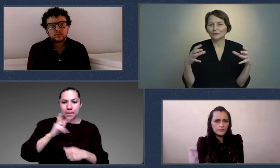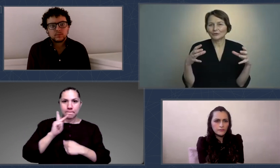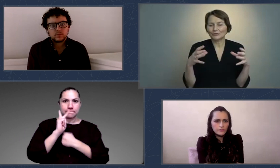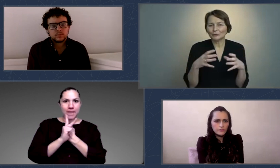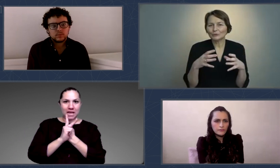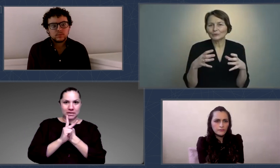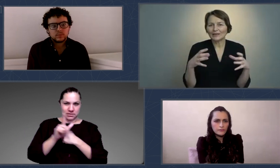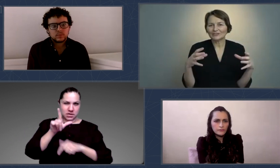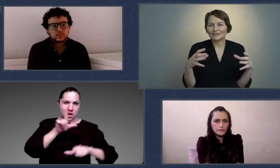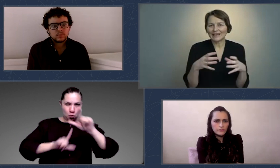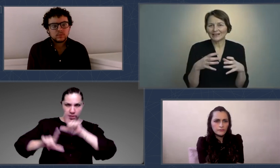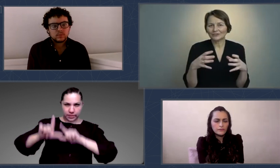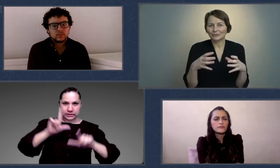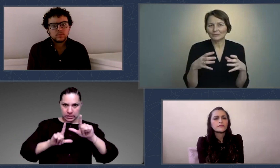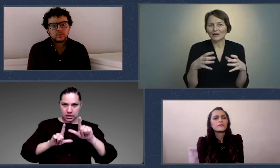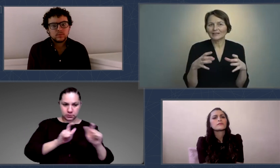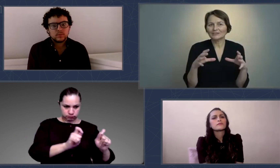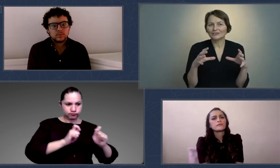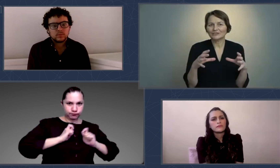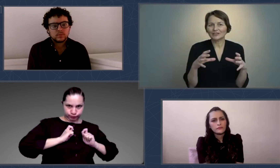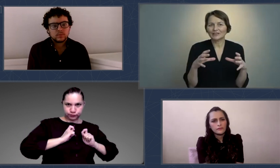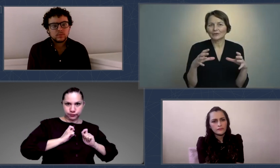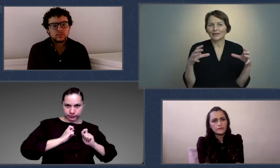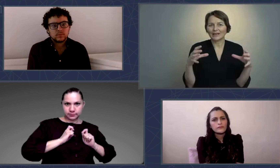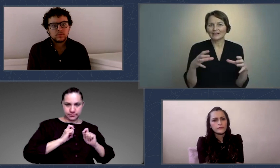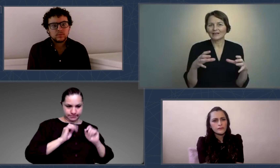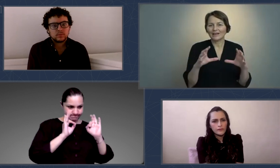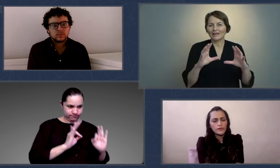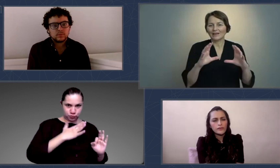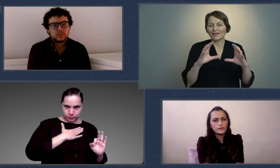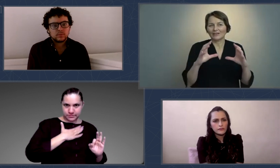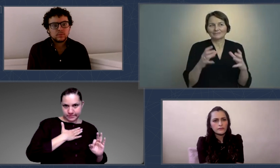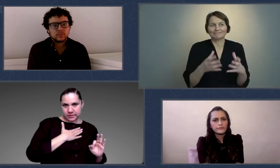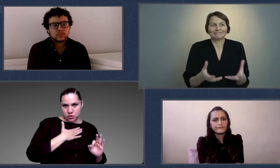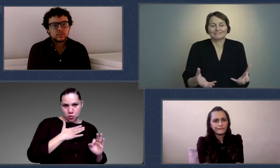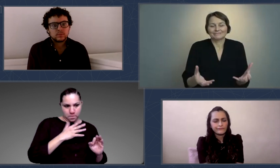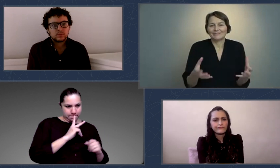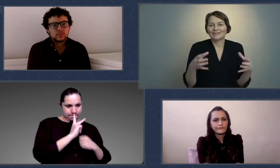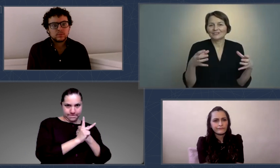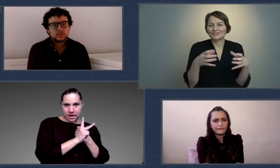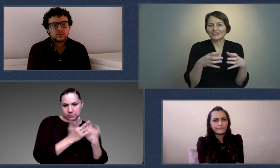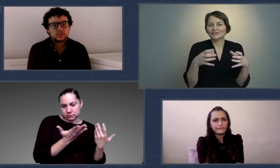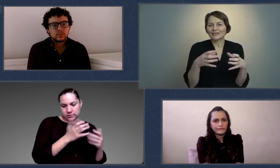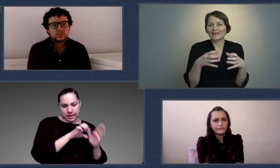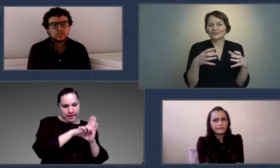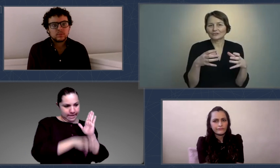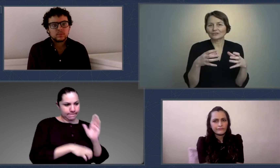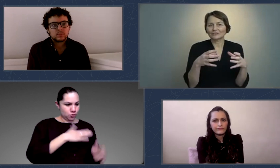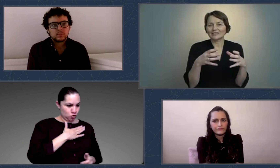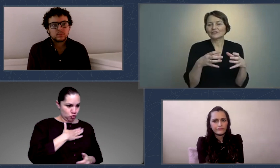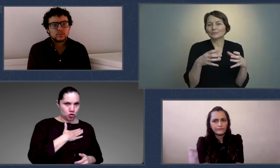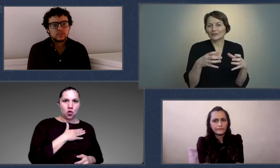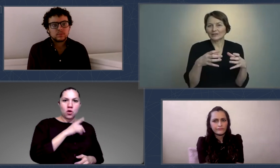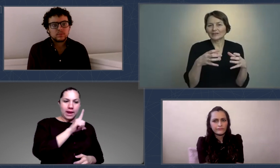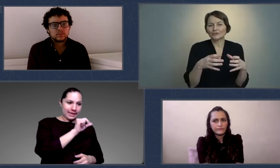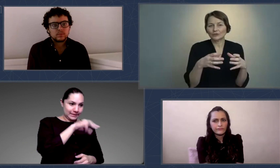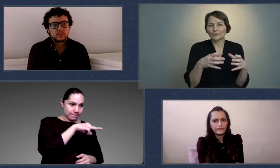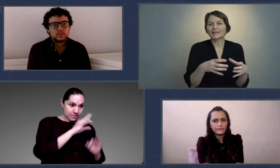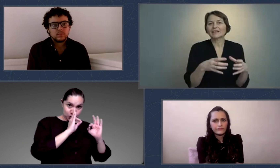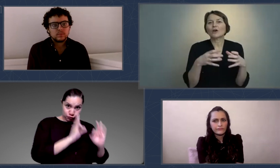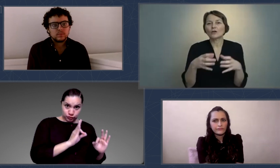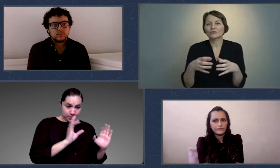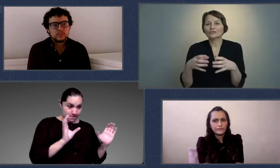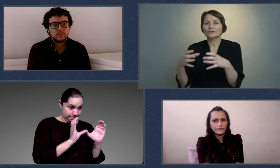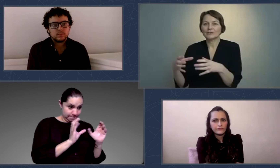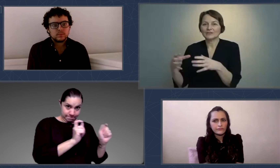nacional, y después lo haces en señas internacionales. O sea, señas internacionales es un añadido, pero lo más importante